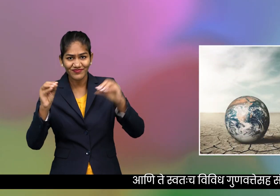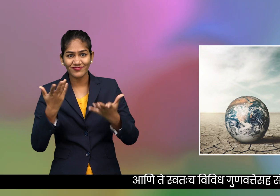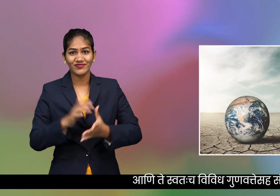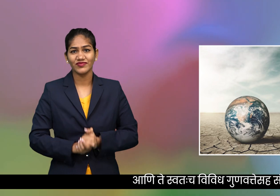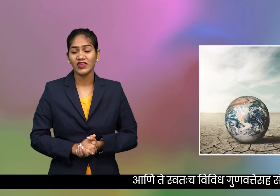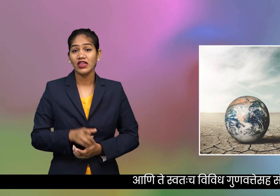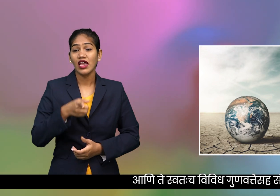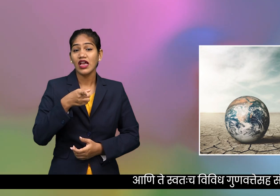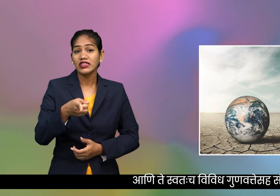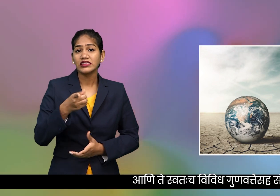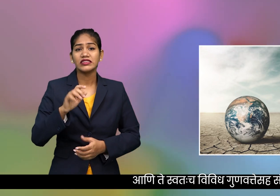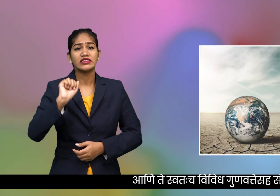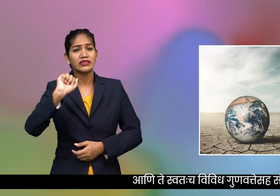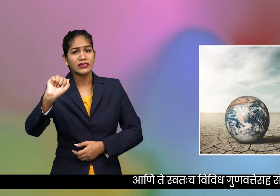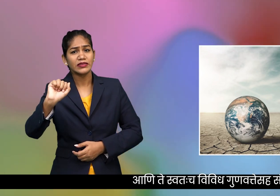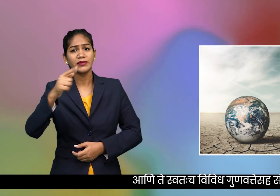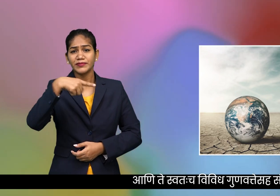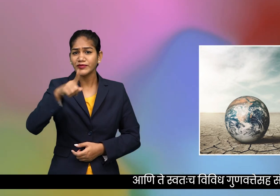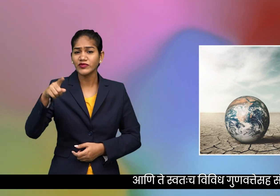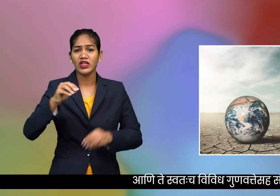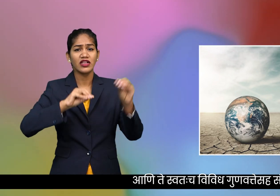आणि ते स्वतःच विविध गुणवत्तेसह संसाधने आहेत.